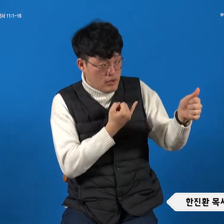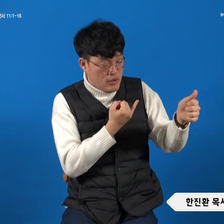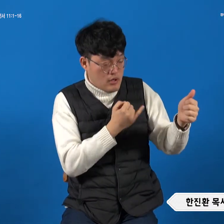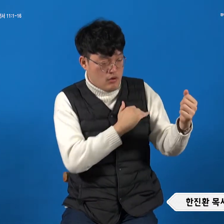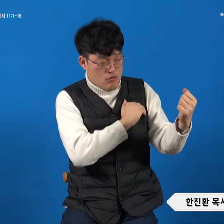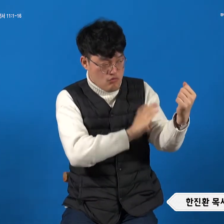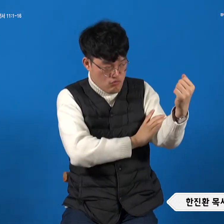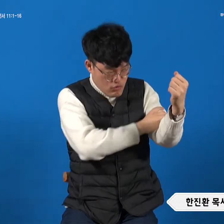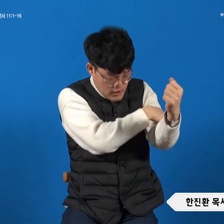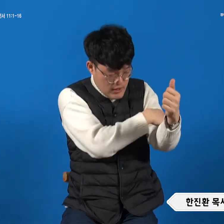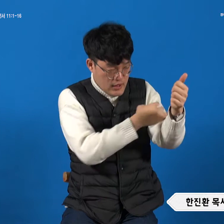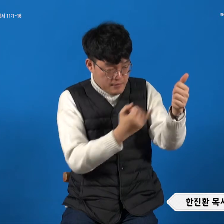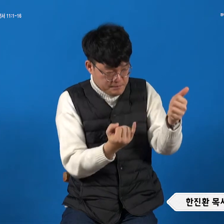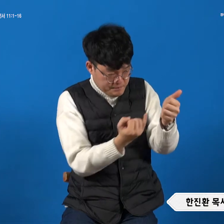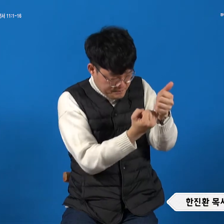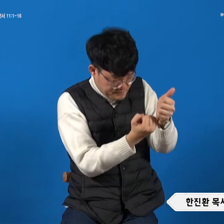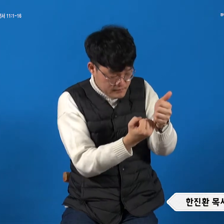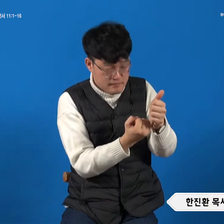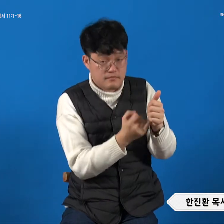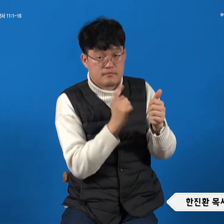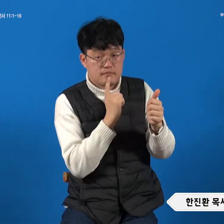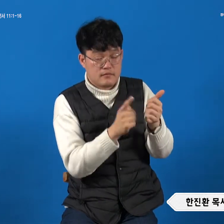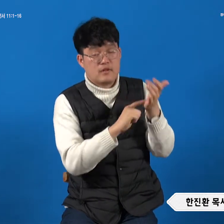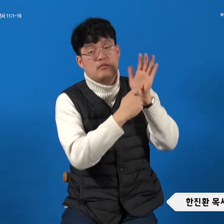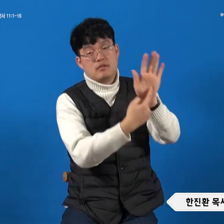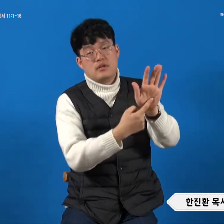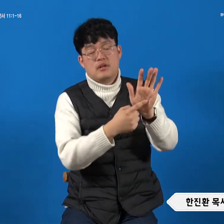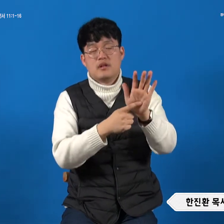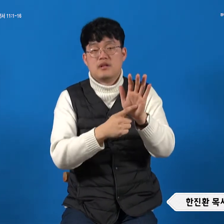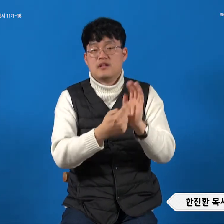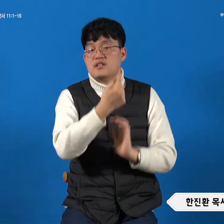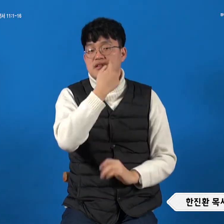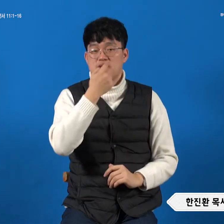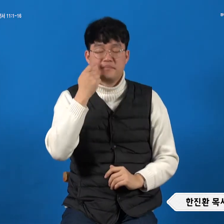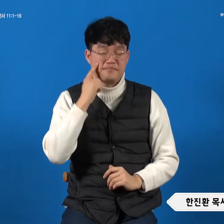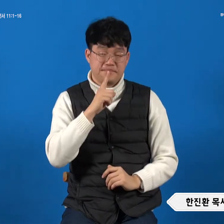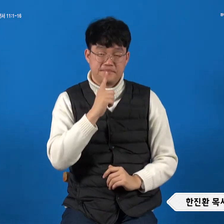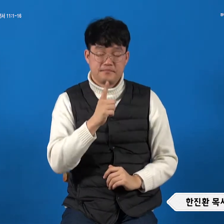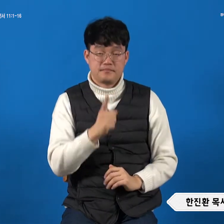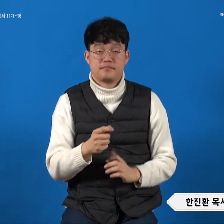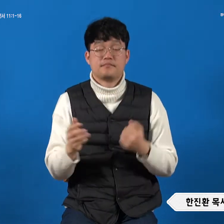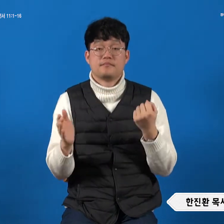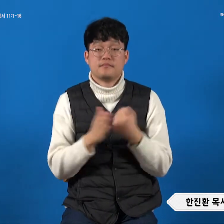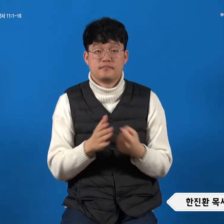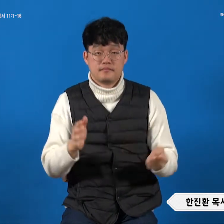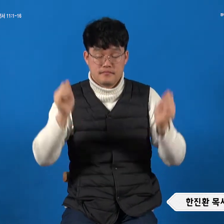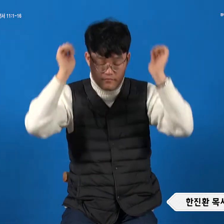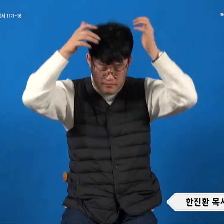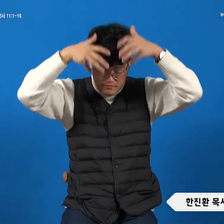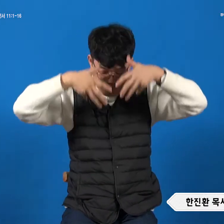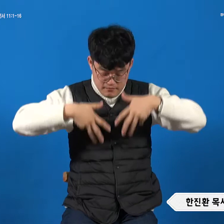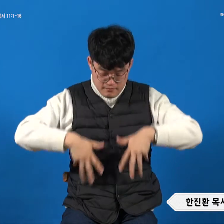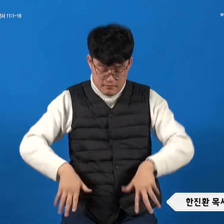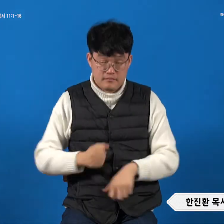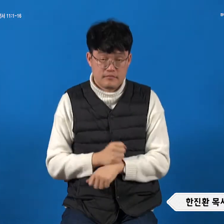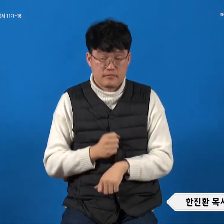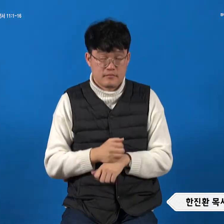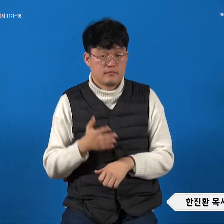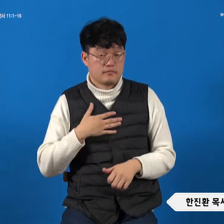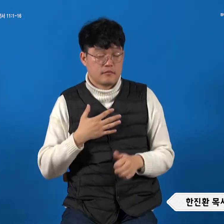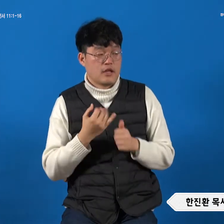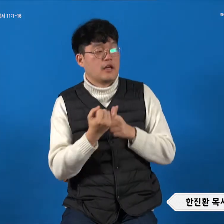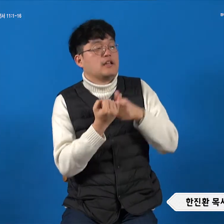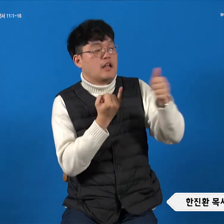남편의 권위 아래에 속해 있다 하는 것을 나타내는 표입니다. 그러니까 너울을 쓰는